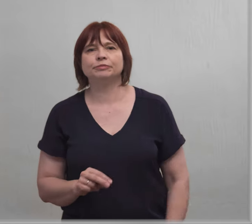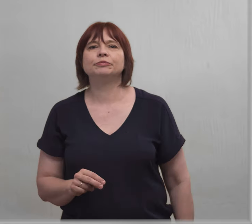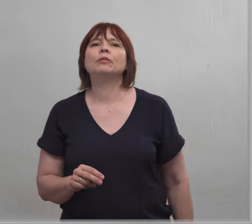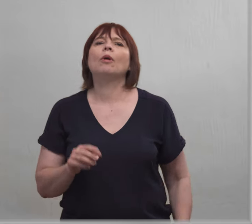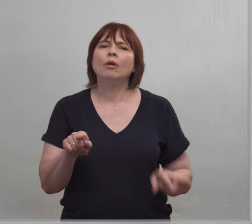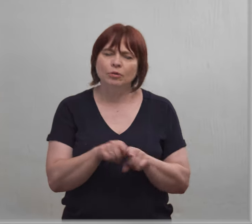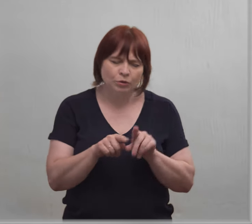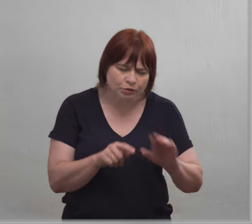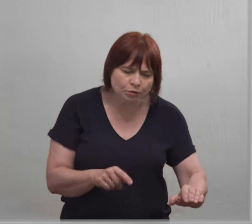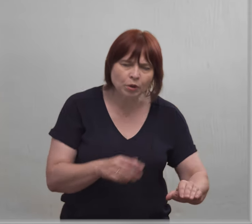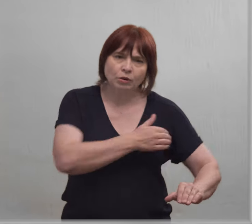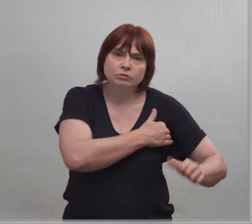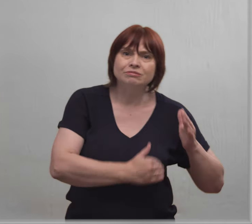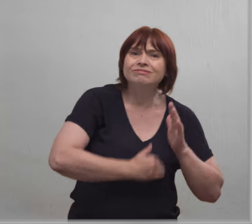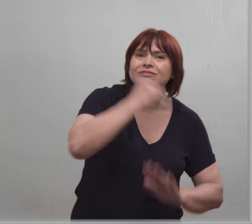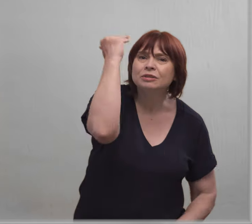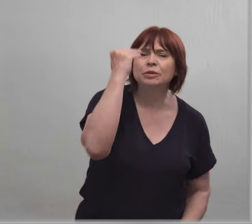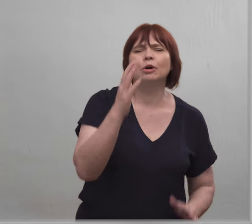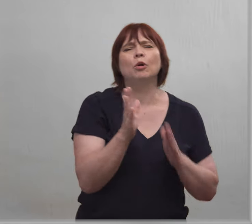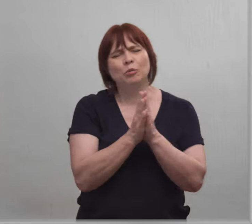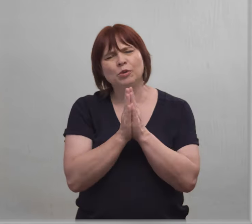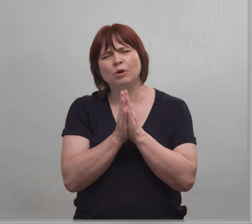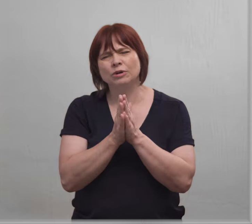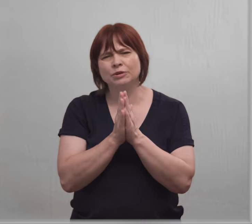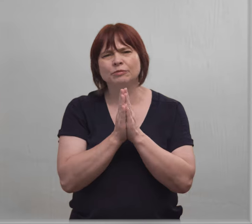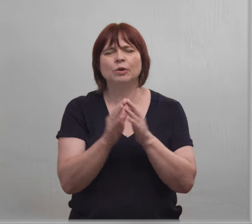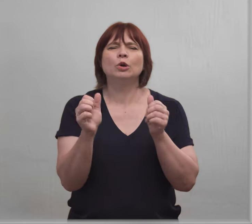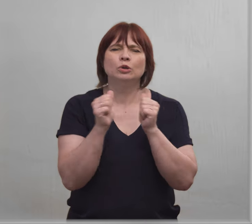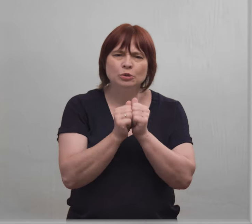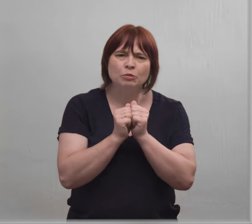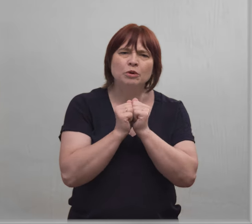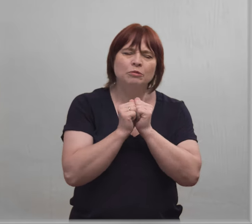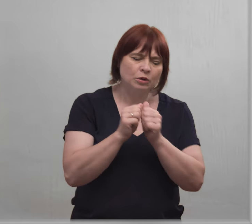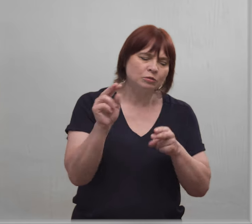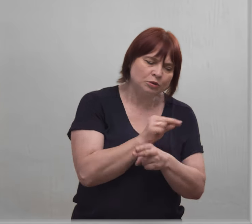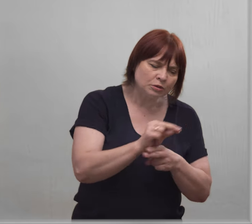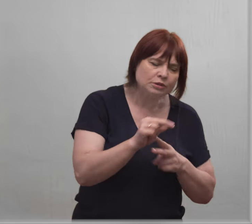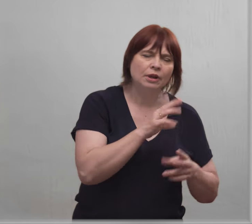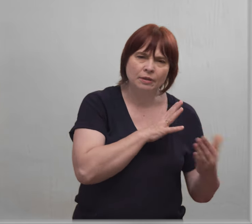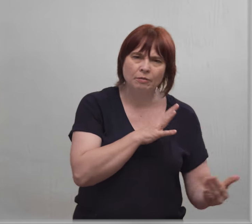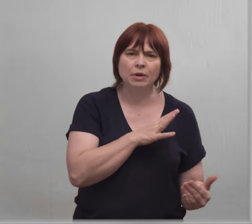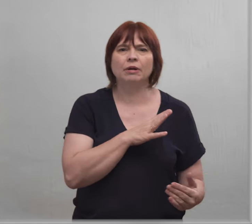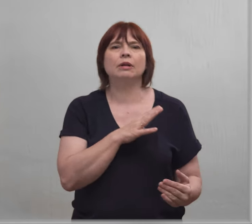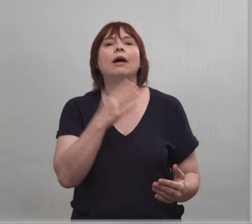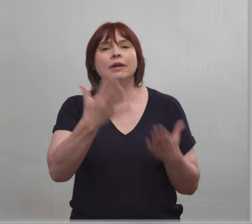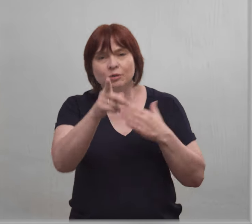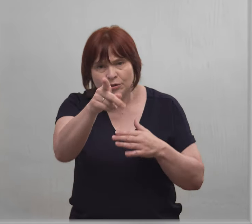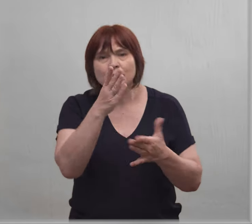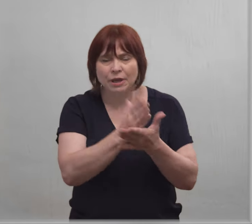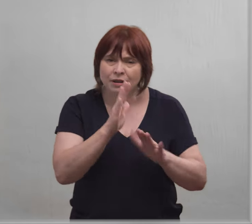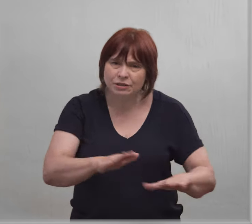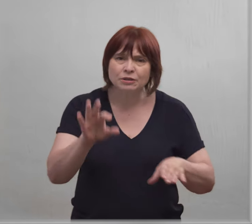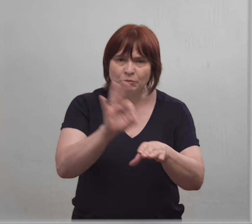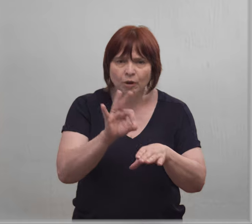высокая температура. Дорогой Господь, сейчас мы вместе с братьями молимся за этого ребенка, Господь. Мы просим Тебя,